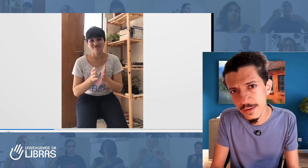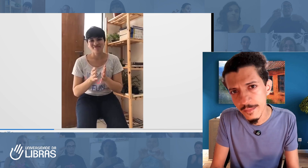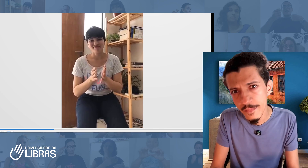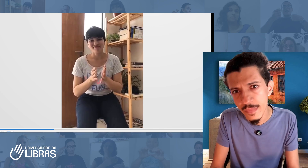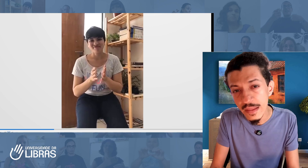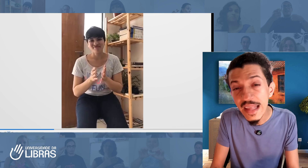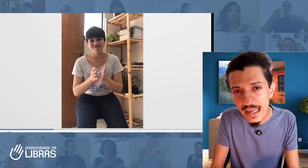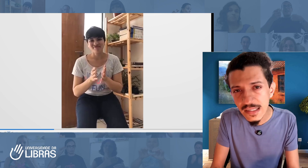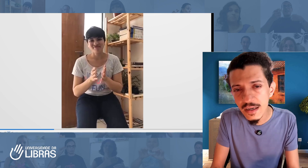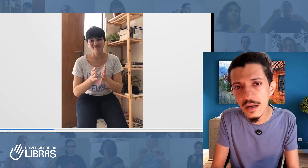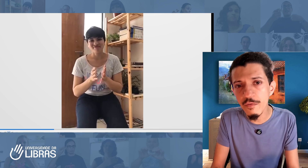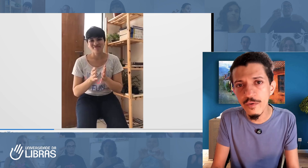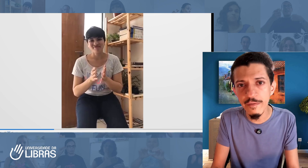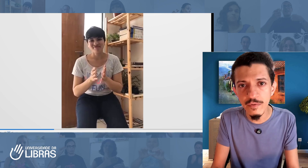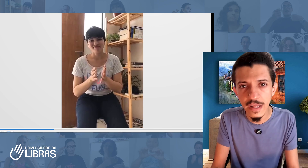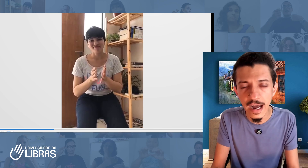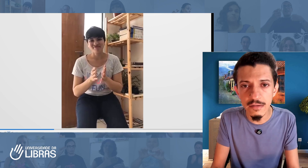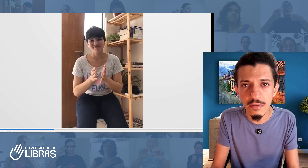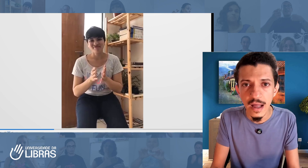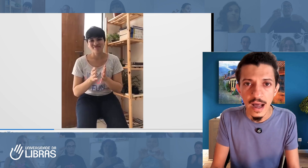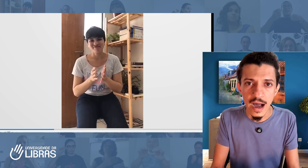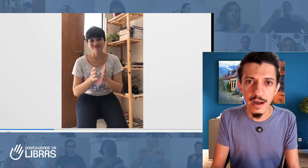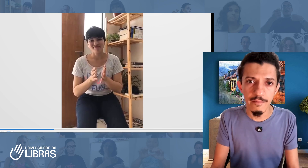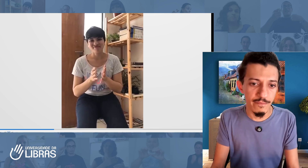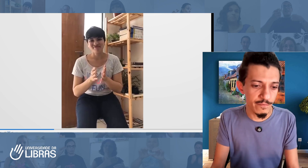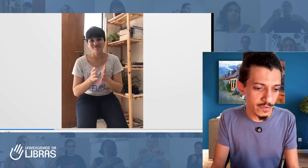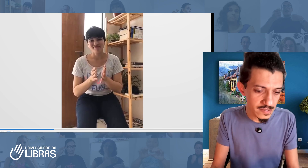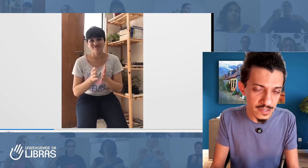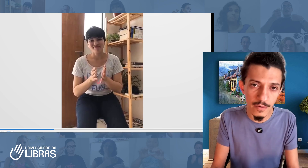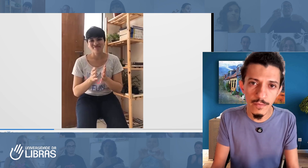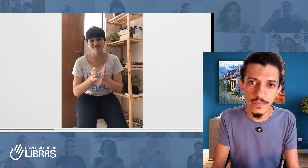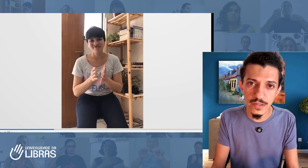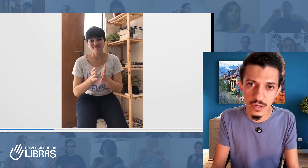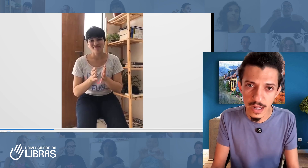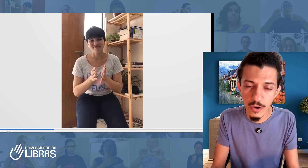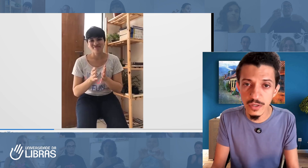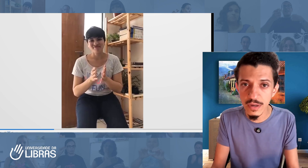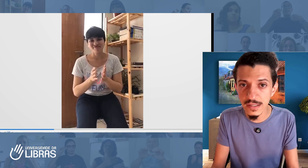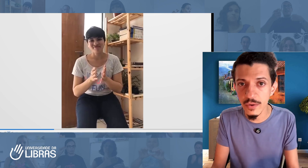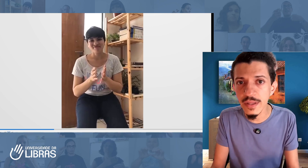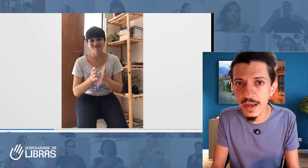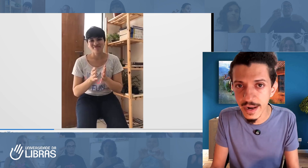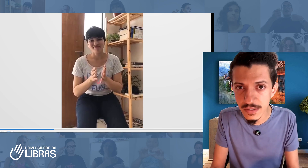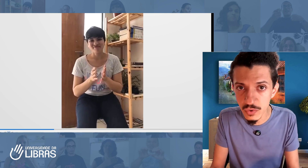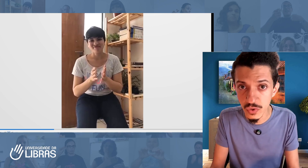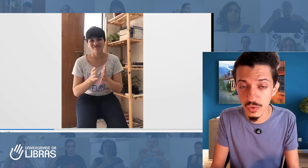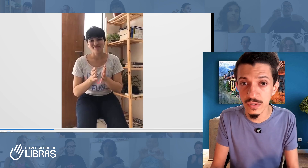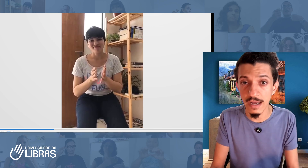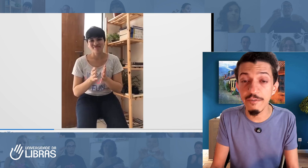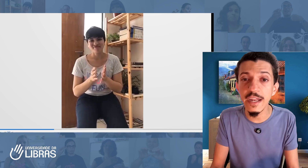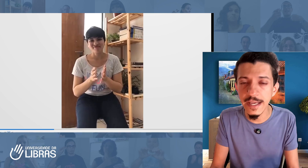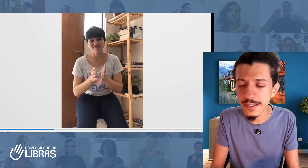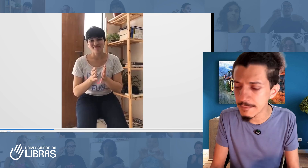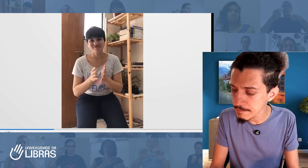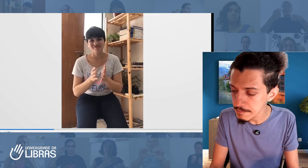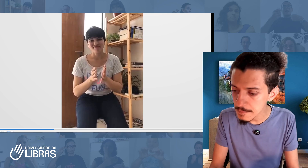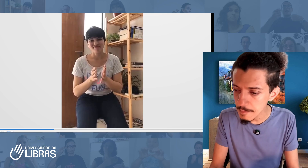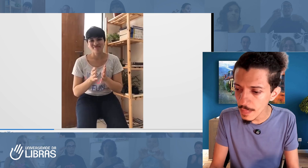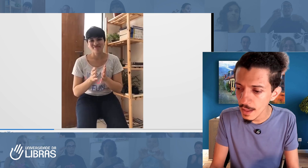1987. Nesse ano foi fundado a Fundação Nacional de Educação e Integração dos Surdos, a